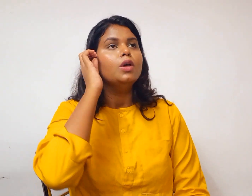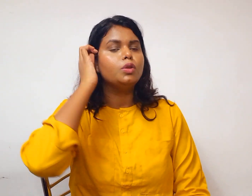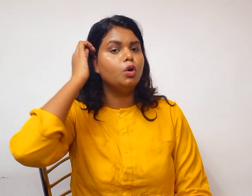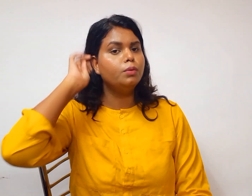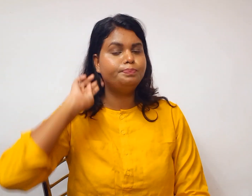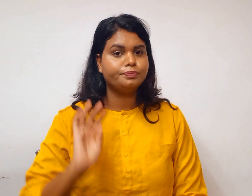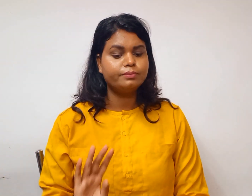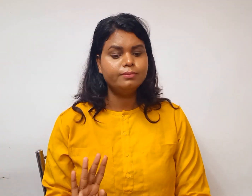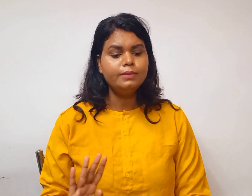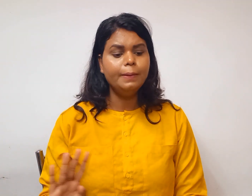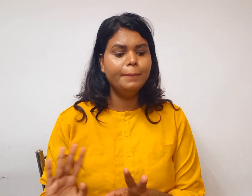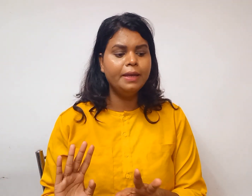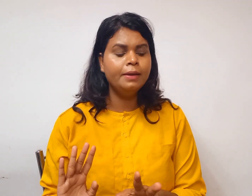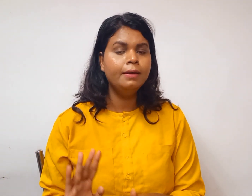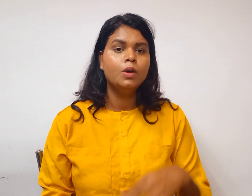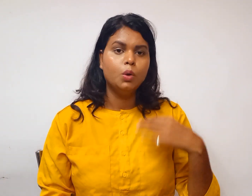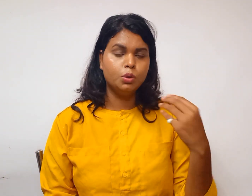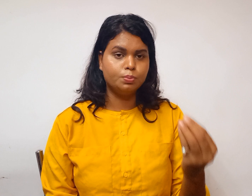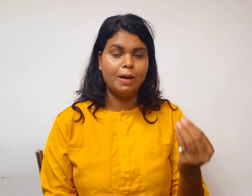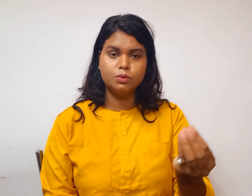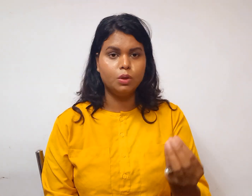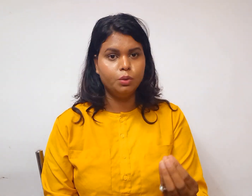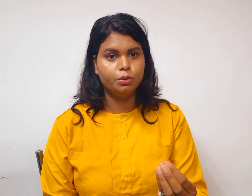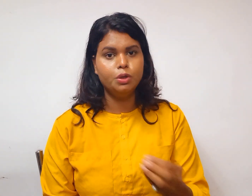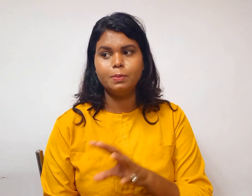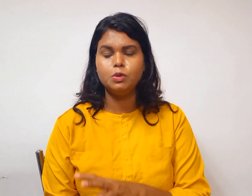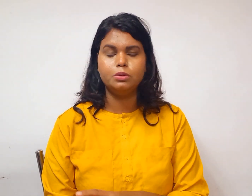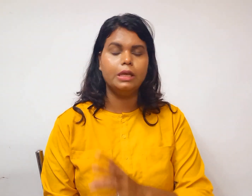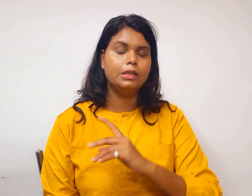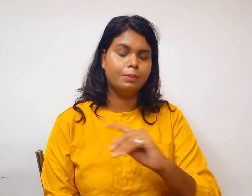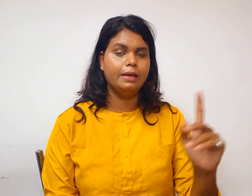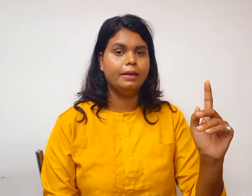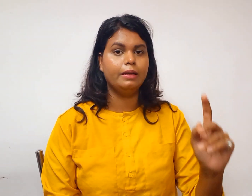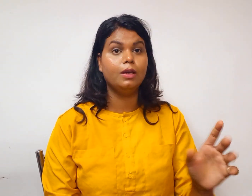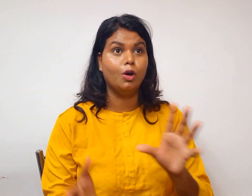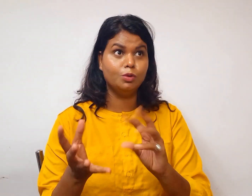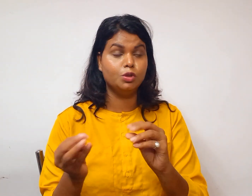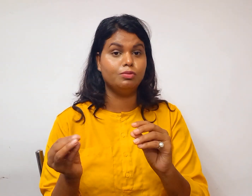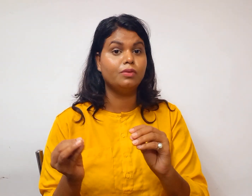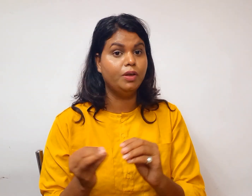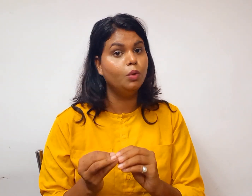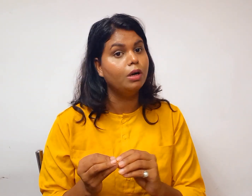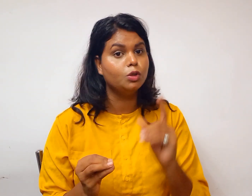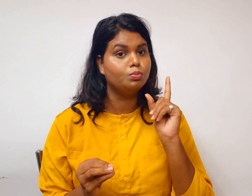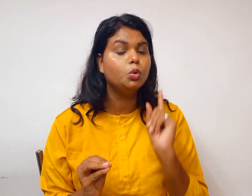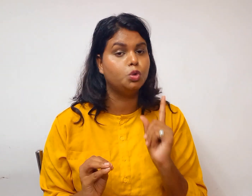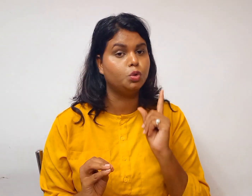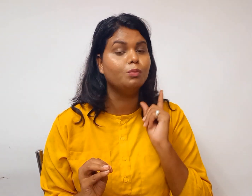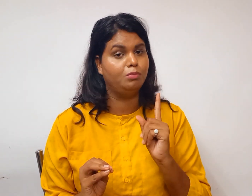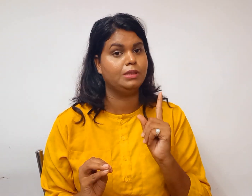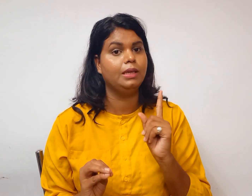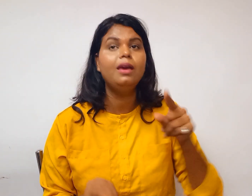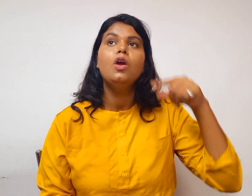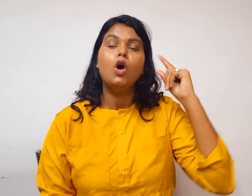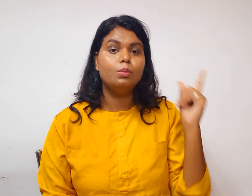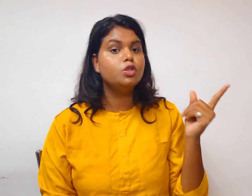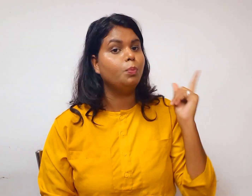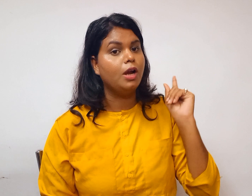तो मैंने उस 500 का नोट दिया, उसके पास छुट्टा नहीं था, मैं लेने के लिए गई। और मुझे उस वक्त फील हुआ कि उसमें कुछ तो मिसिंग है, और मुझे पुरानी